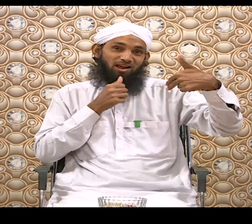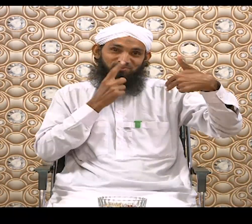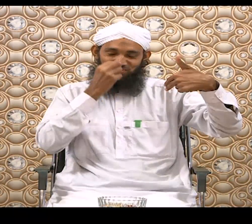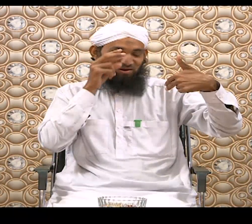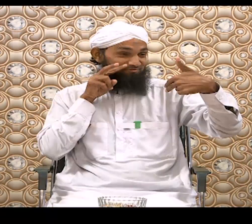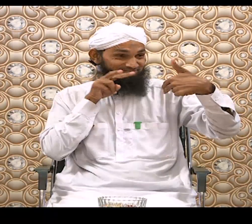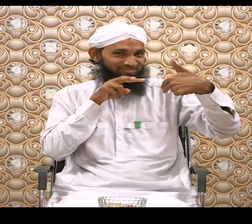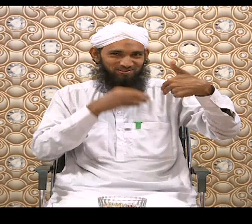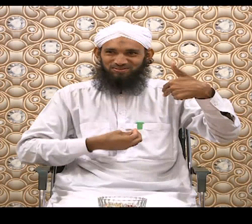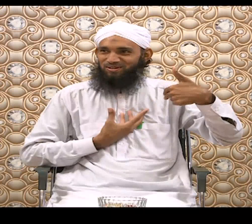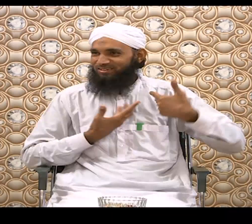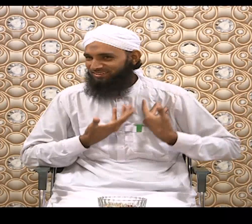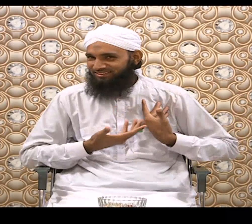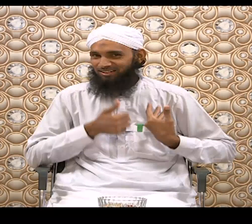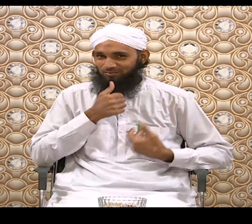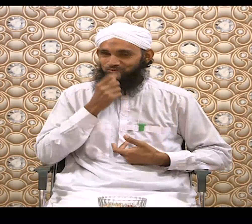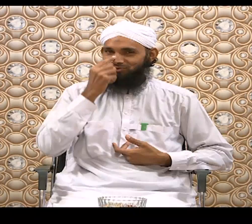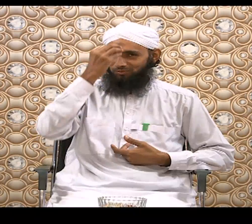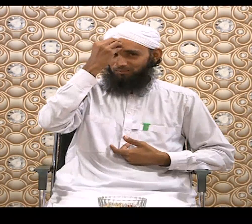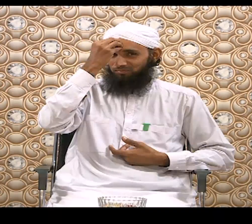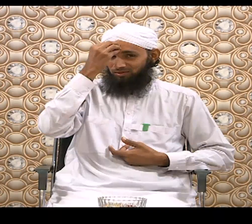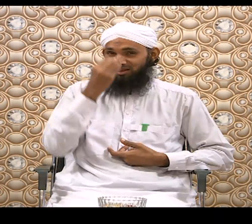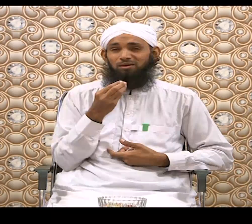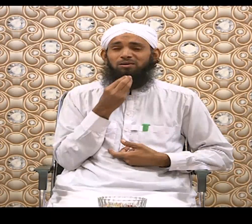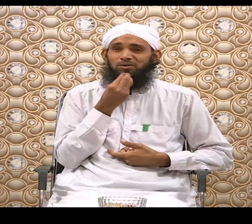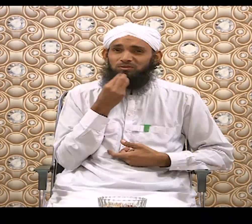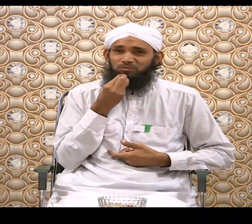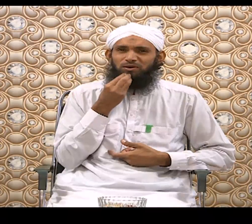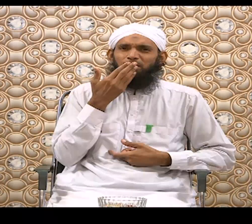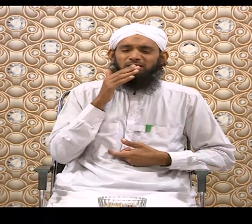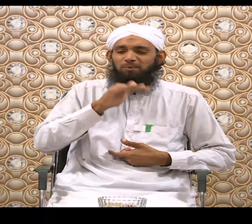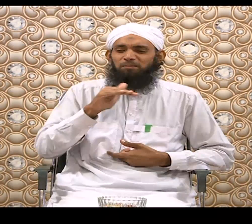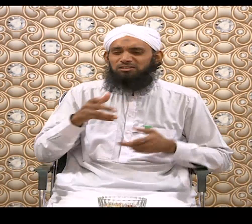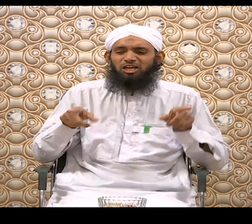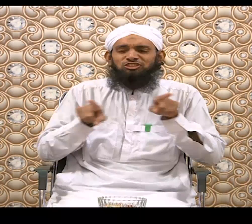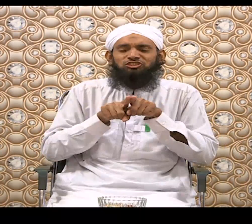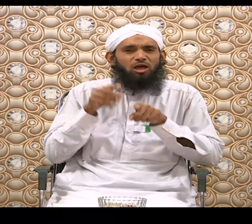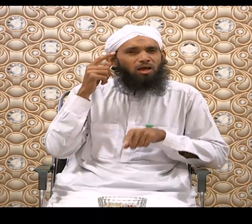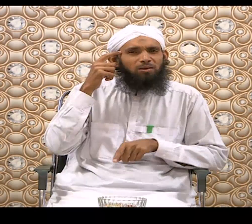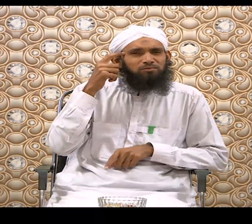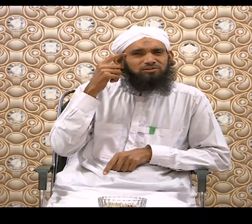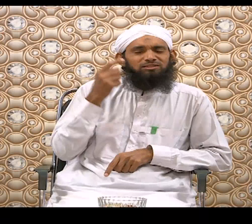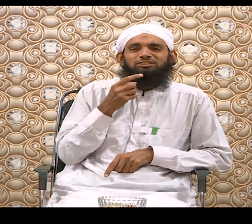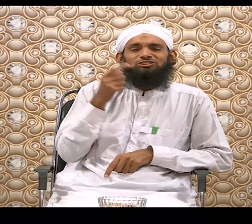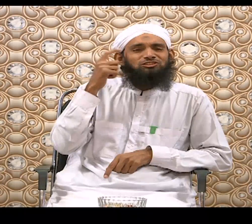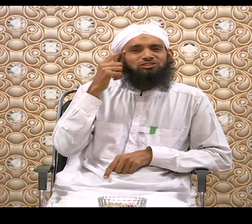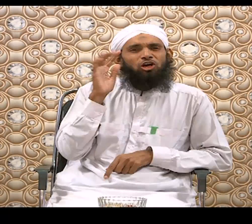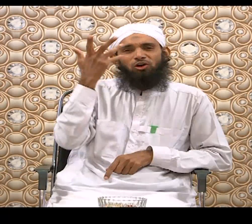کریں بڑھاپے میں ماں باپ بچوں جیسی حرکتیں کرنے لگتے ہیں بساوقات سخت بڑھاپے میں اکثر